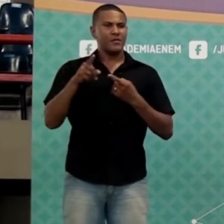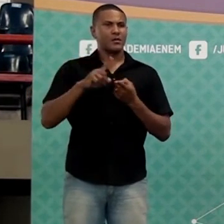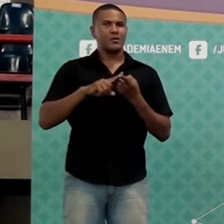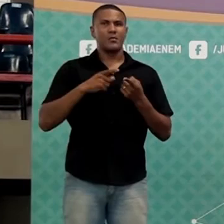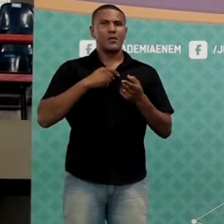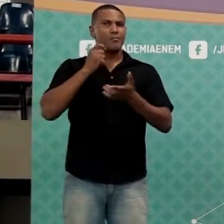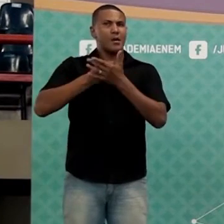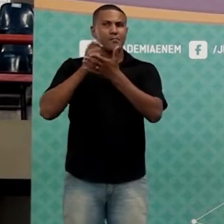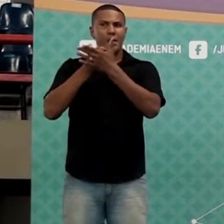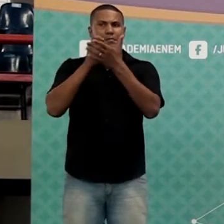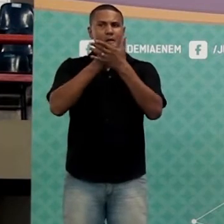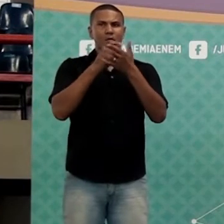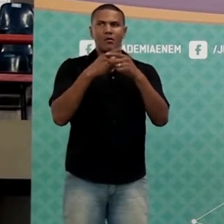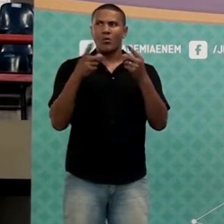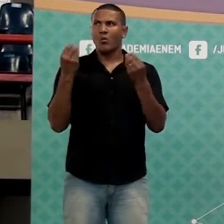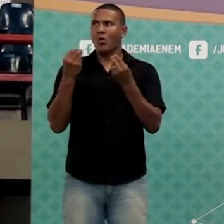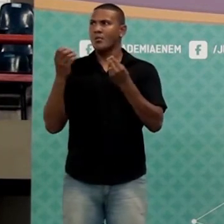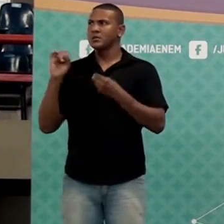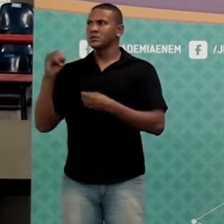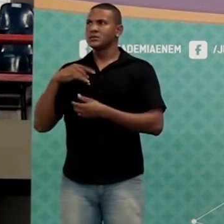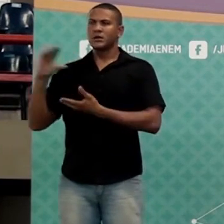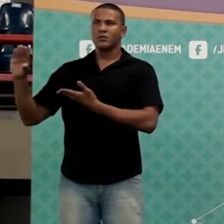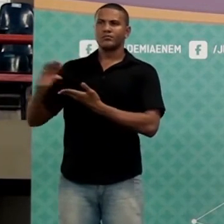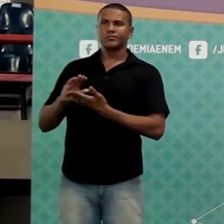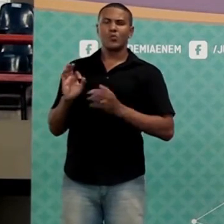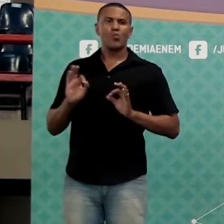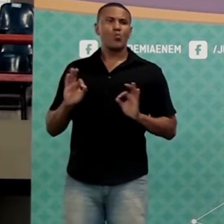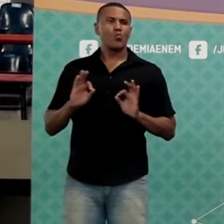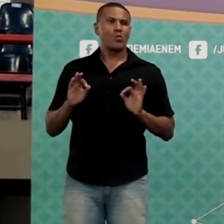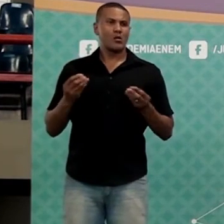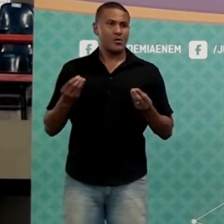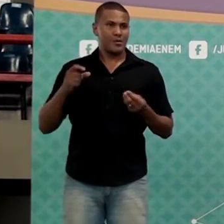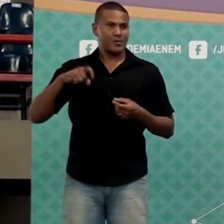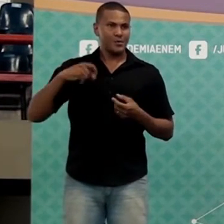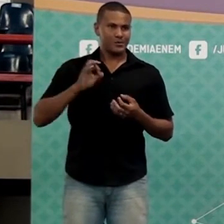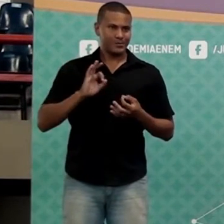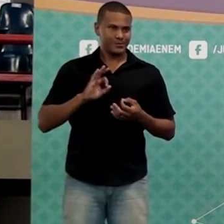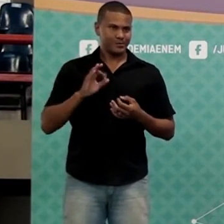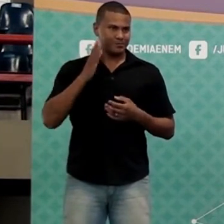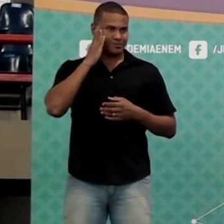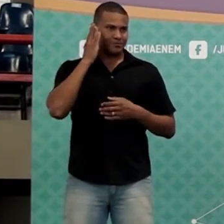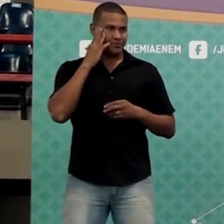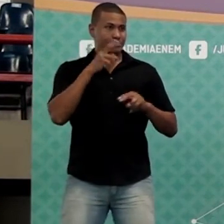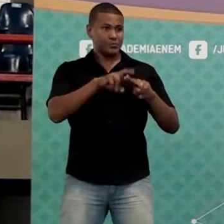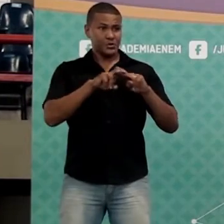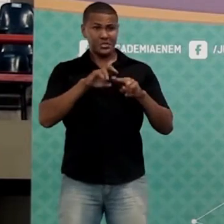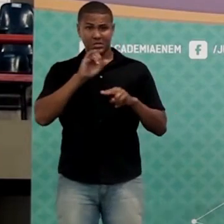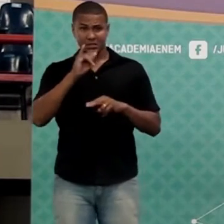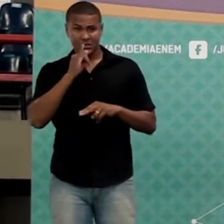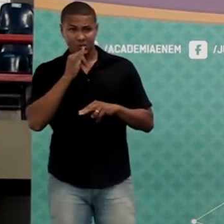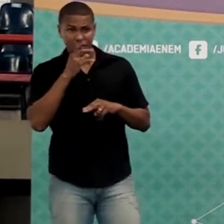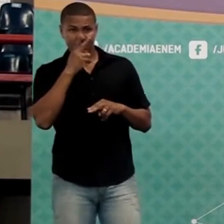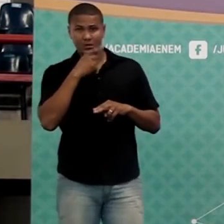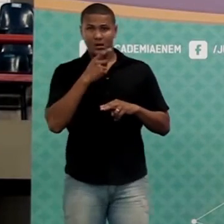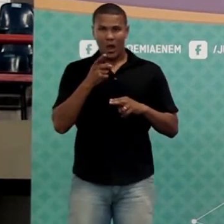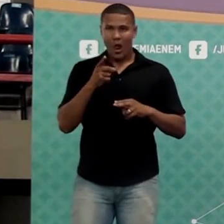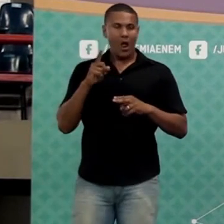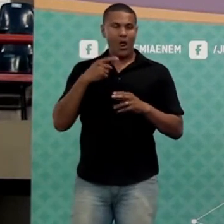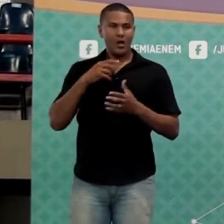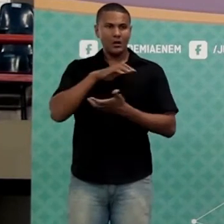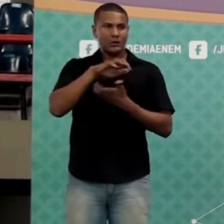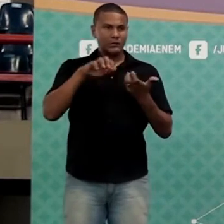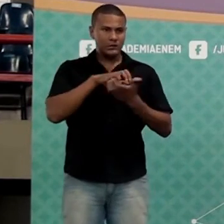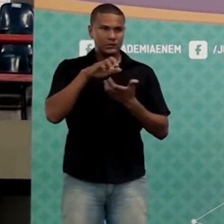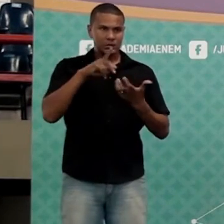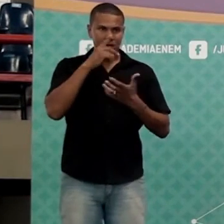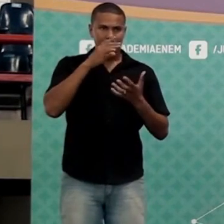tributos. De onde? Se não está entrando recurso. Entendeu? Por isso que quando tem uma crise, gira uma bola de neve. Qual era